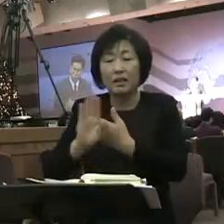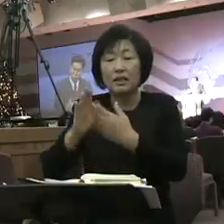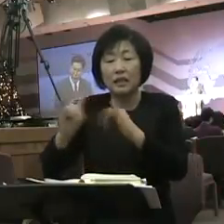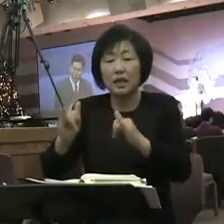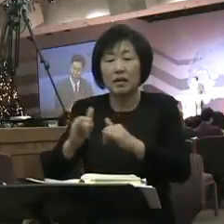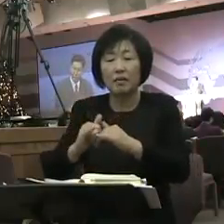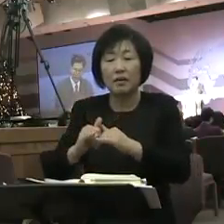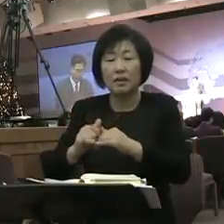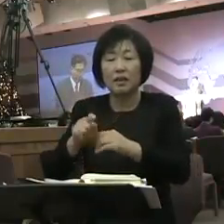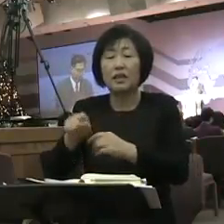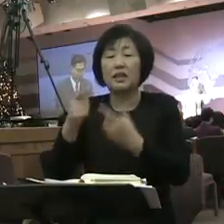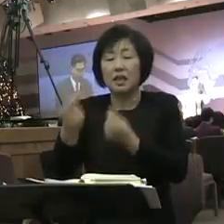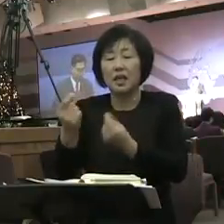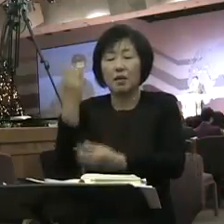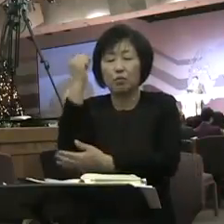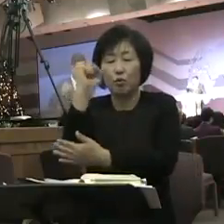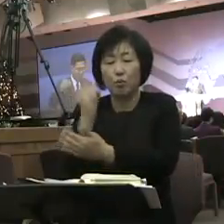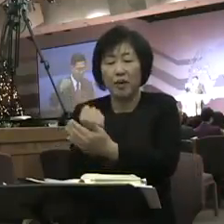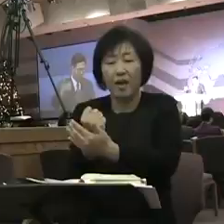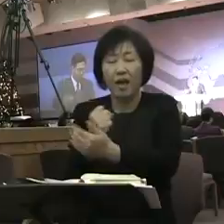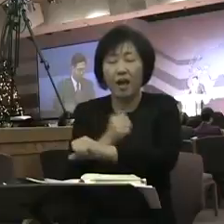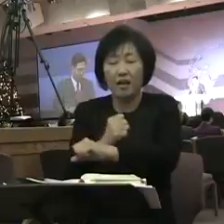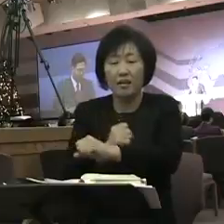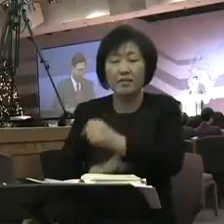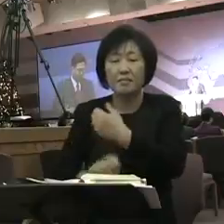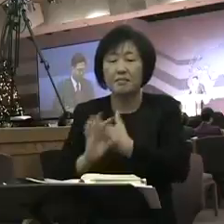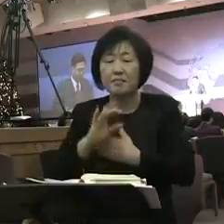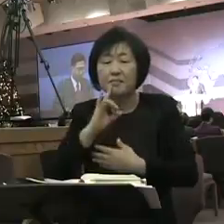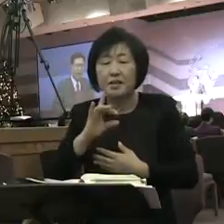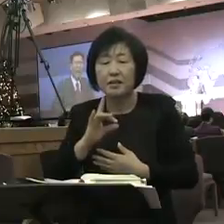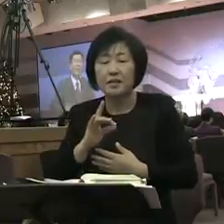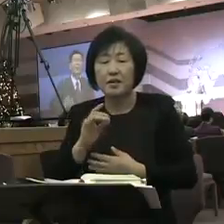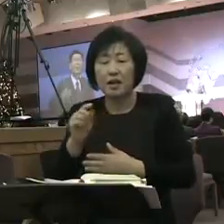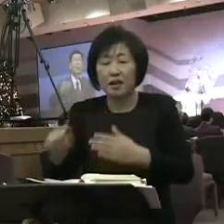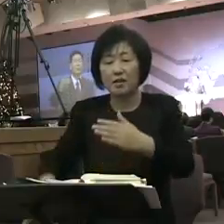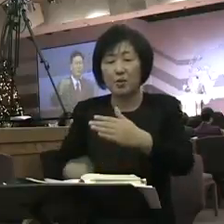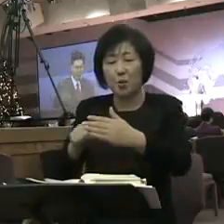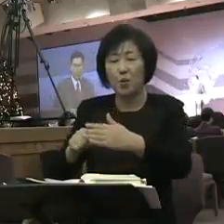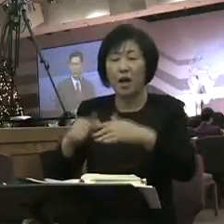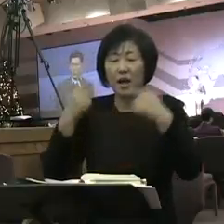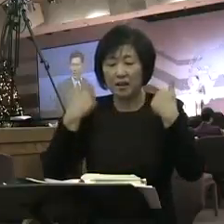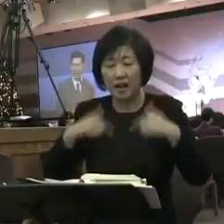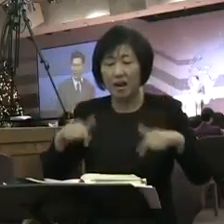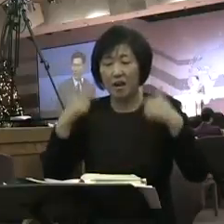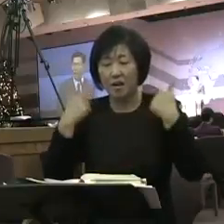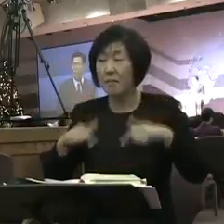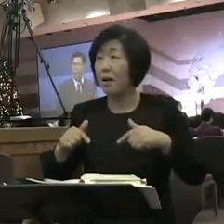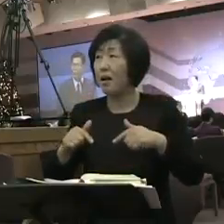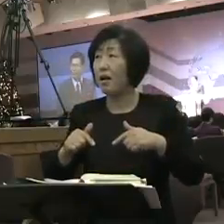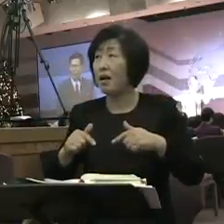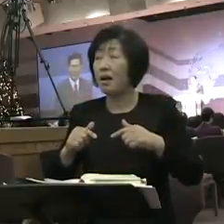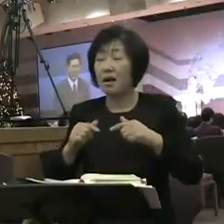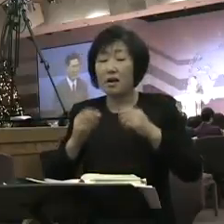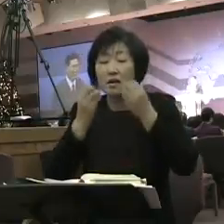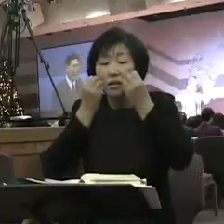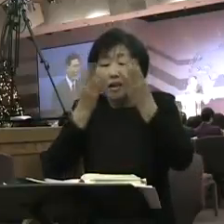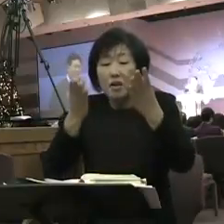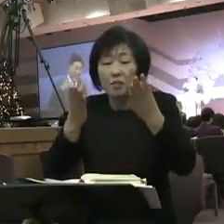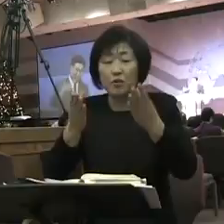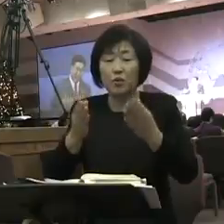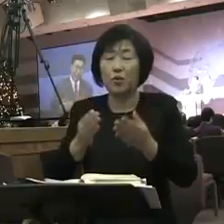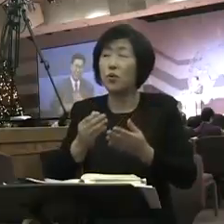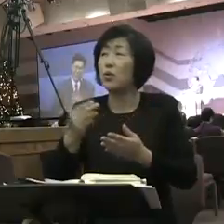이렇게 후패합니다만 우리의 속은 날로 새롭도다. 여기 반복법을